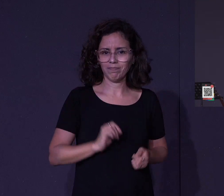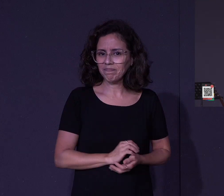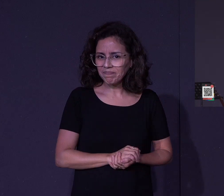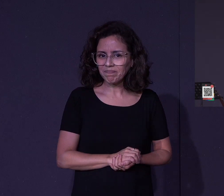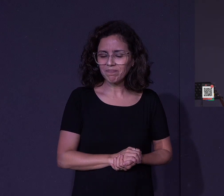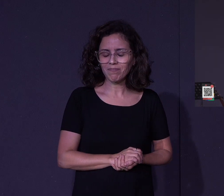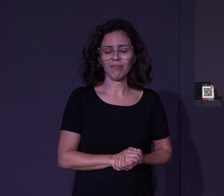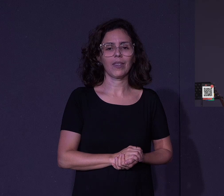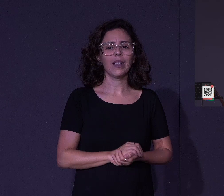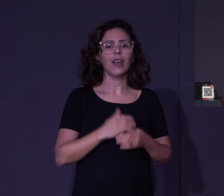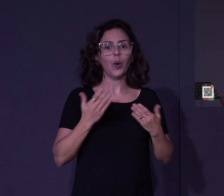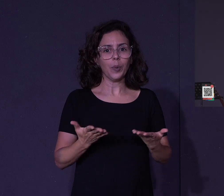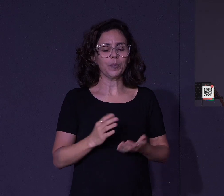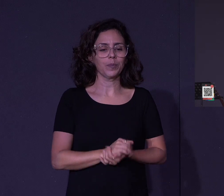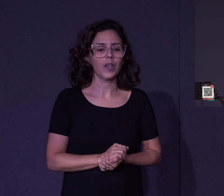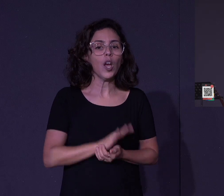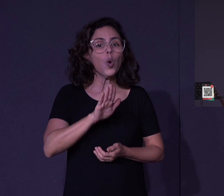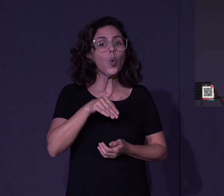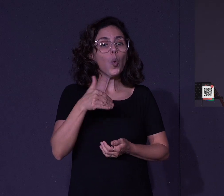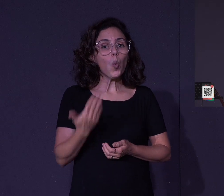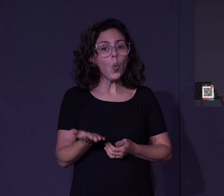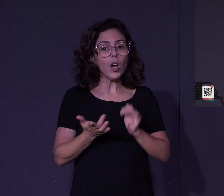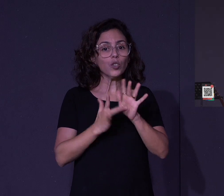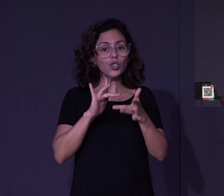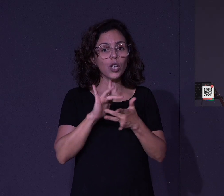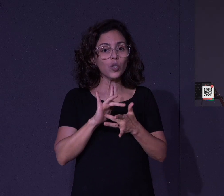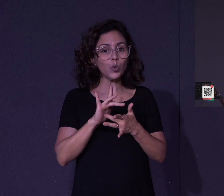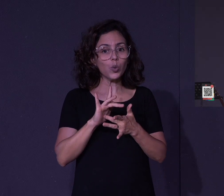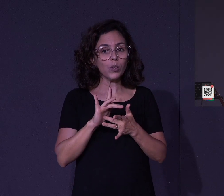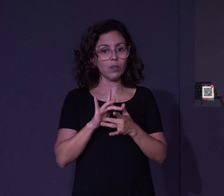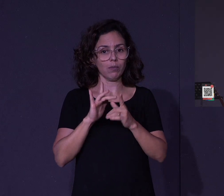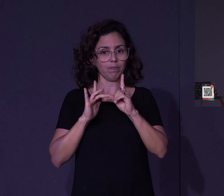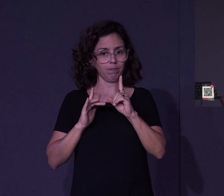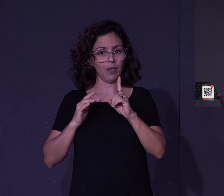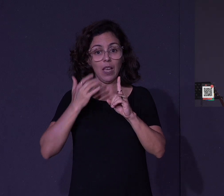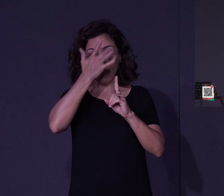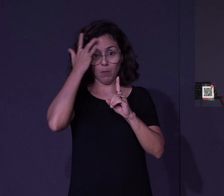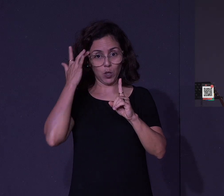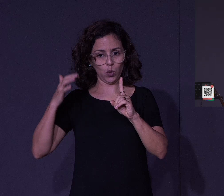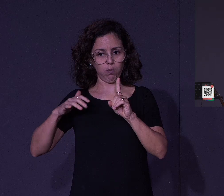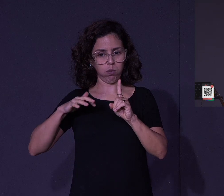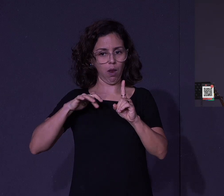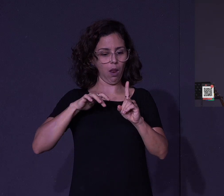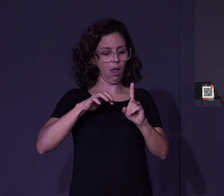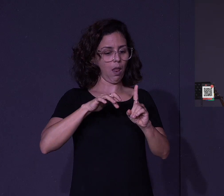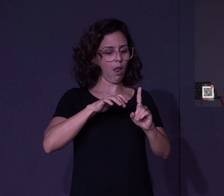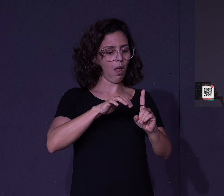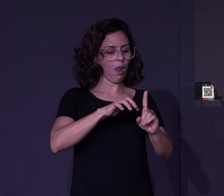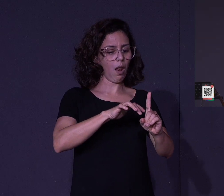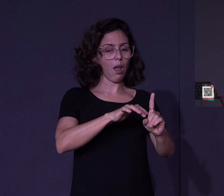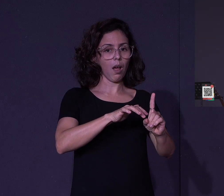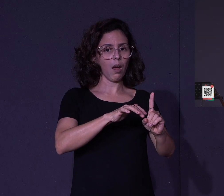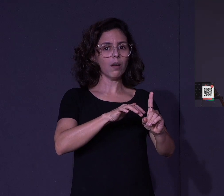porta da cidade com seus discípulos, a multidão que lhe seguia exatamente naquele momento saía da cidade. Como é que diz o texto? Porque a